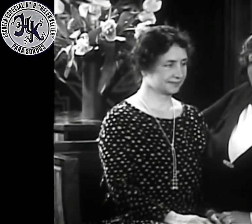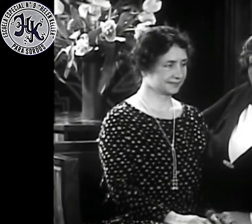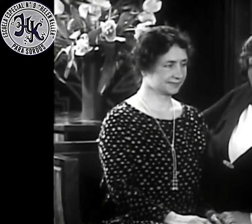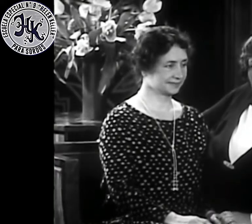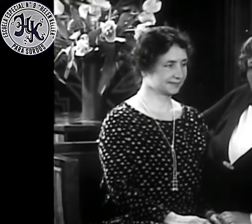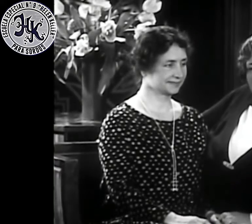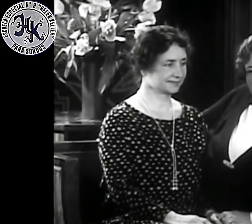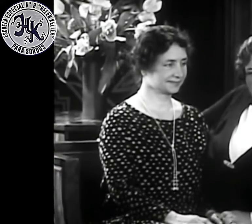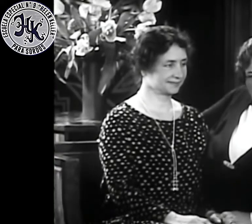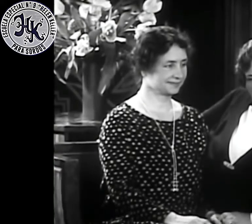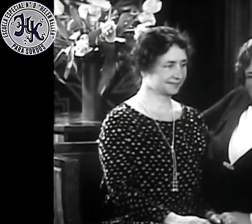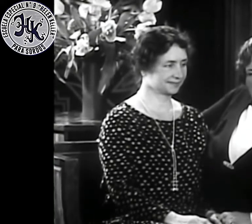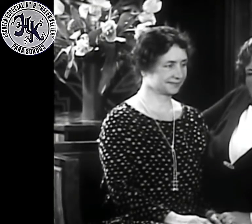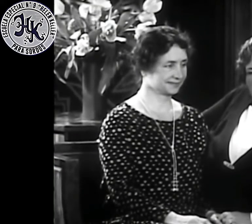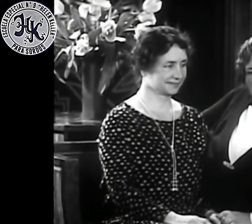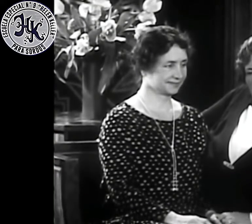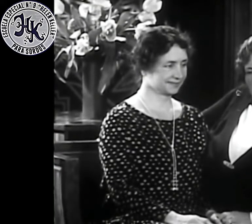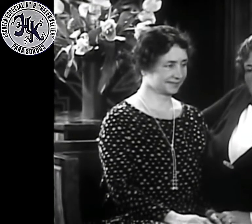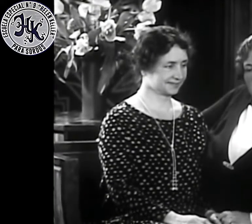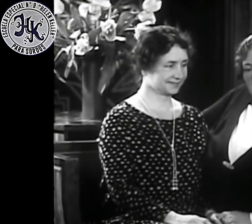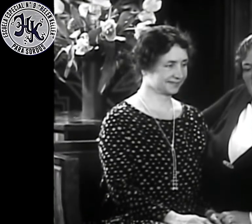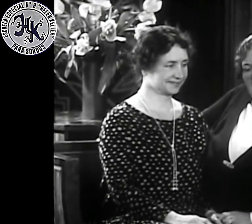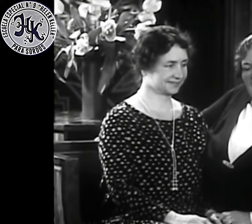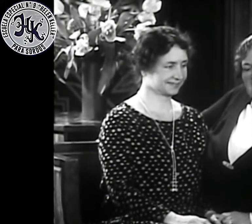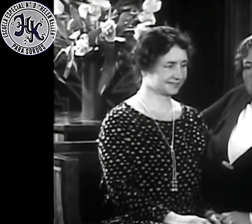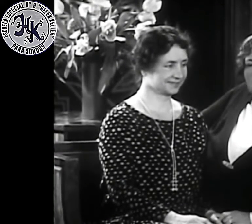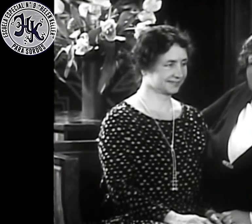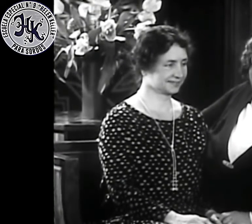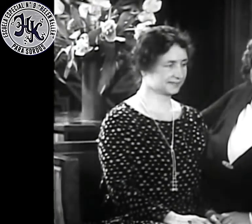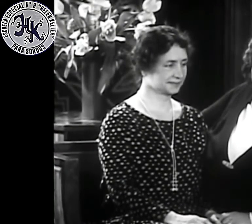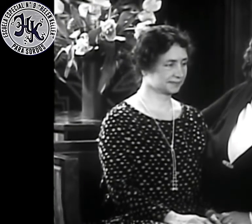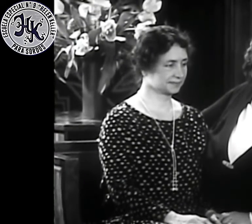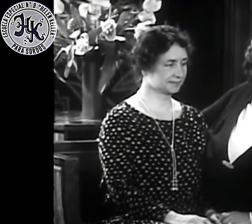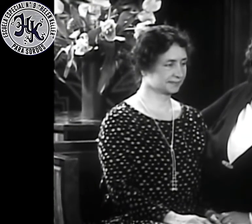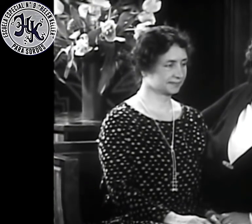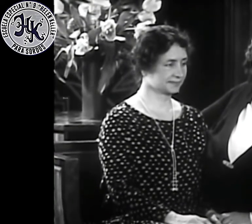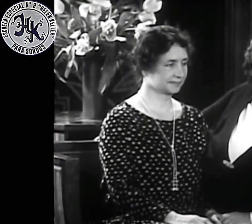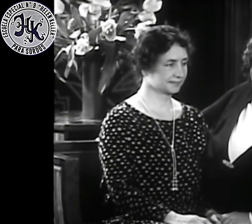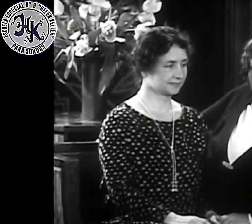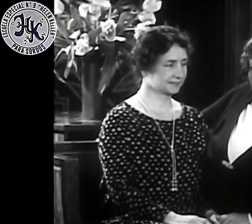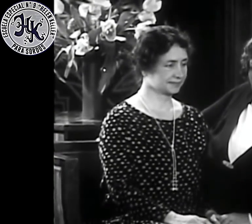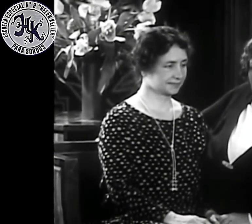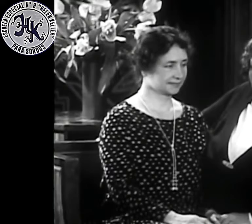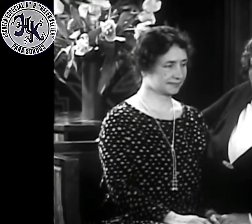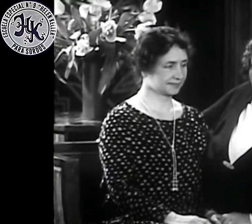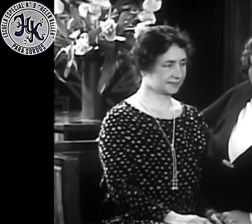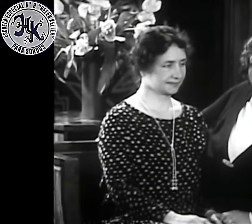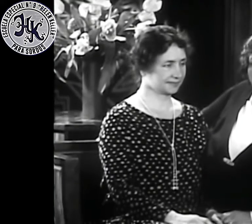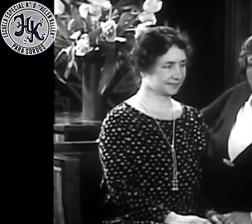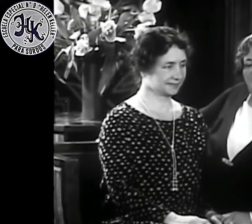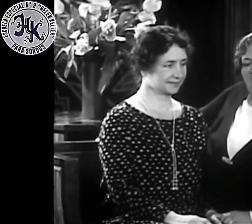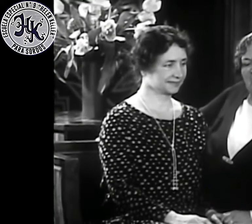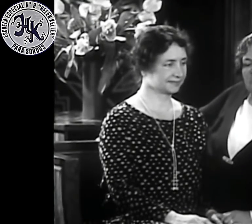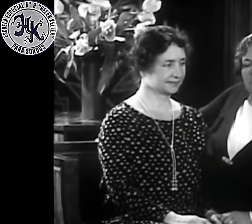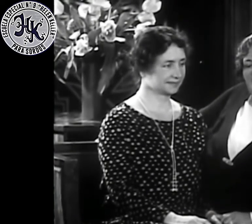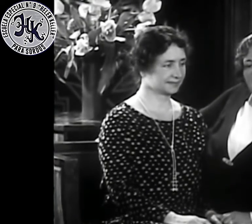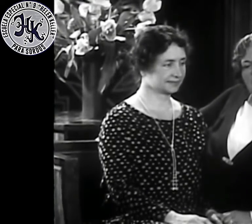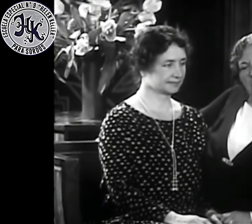persona sordociega y muda a partir de su 19º mes de nacida, como resultado de una